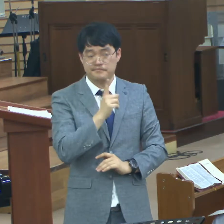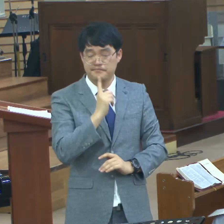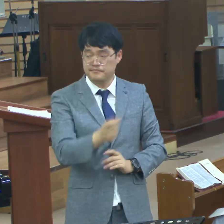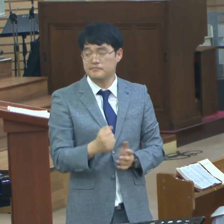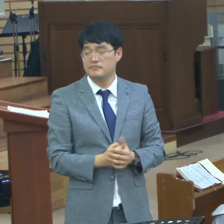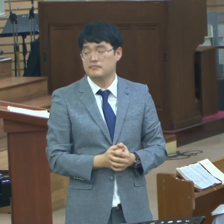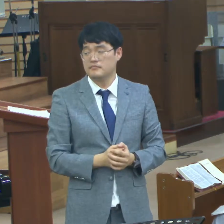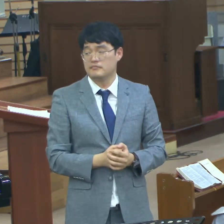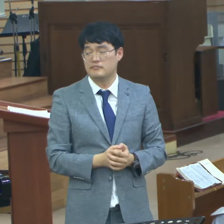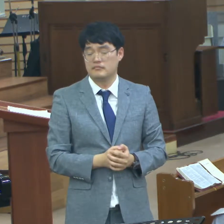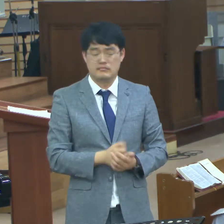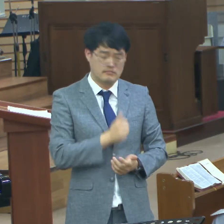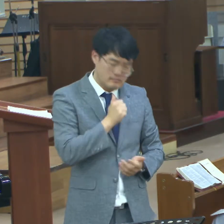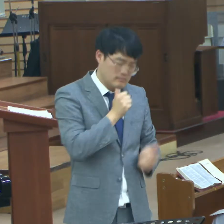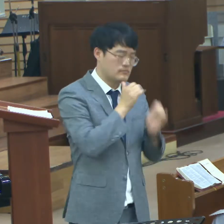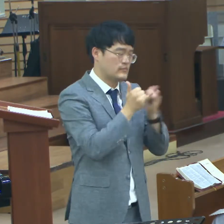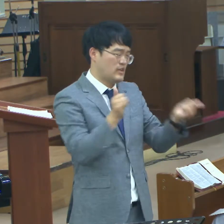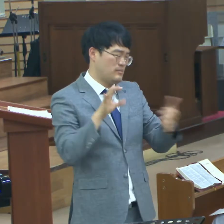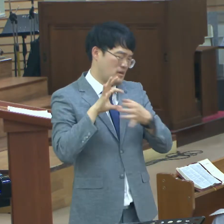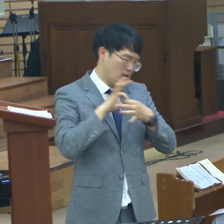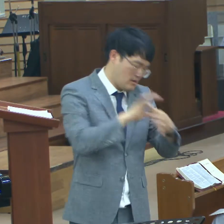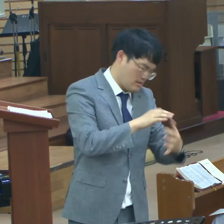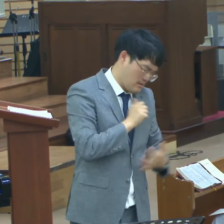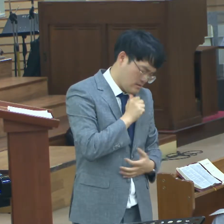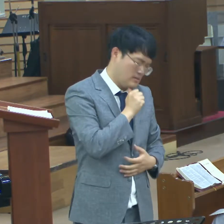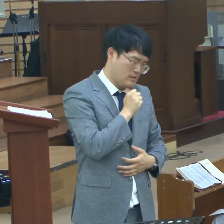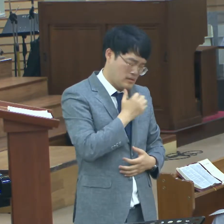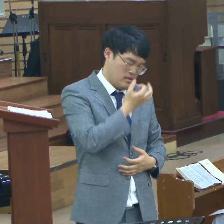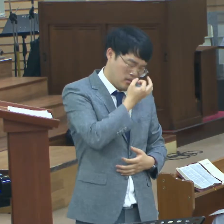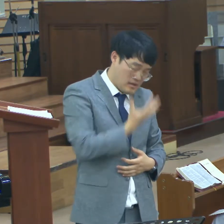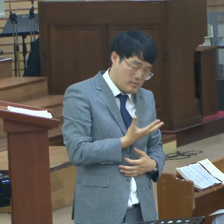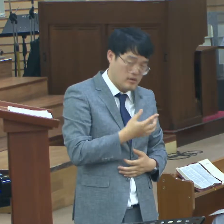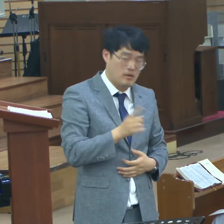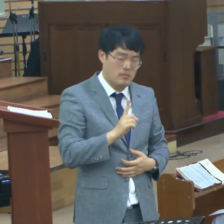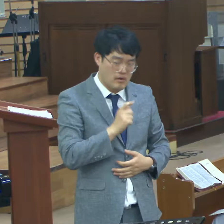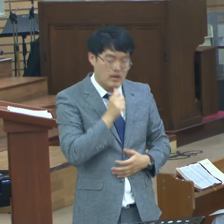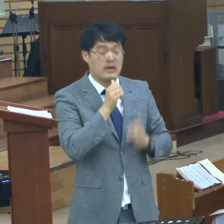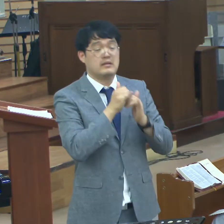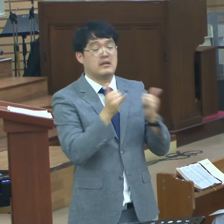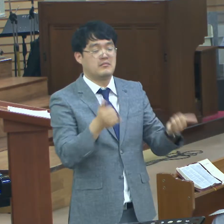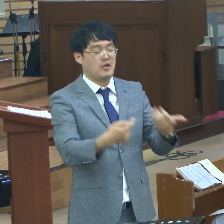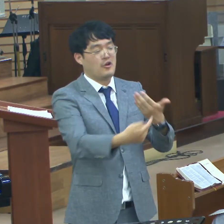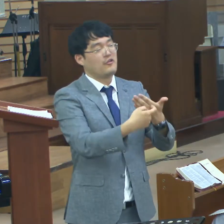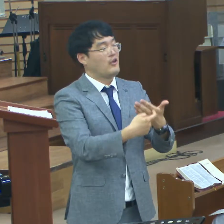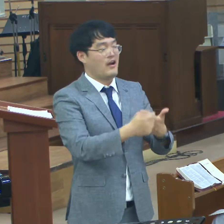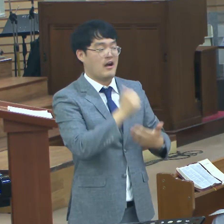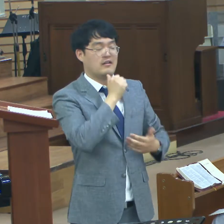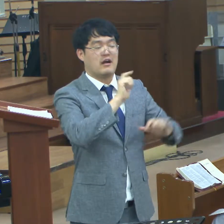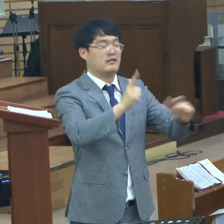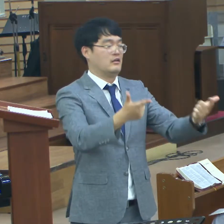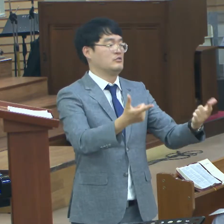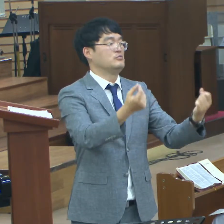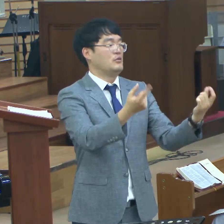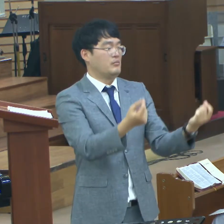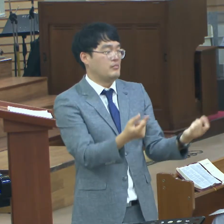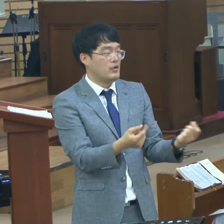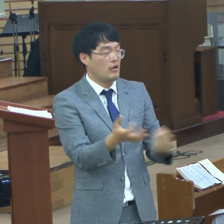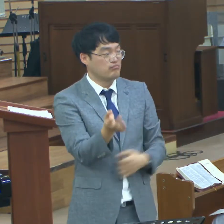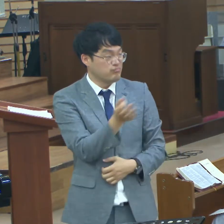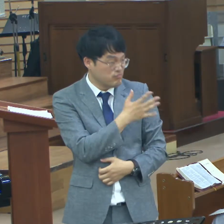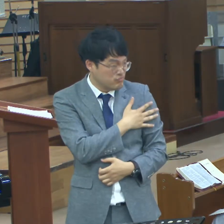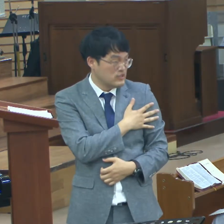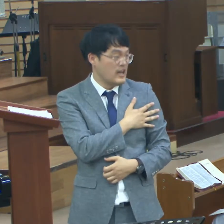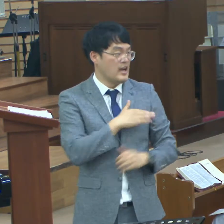가난한 자는 계속 힘들어요. 가난한 자는 위장을 해서 부잣집에 들어갈 수는